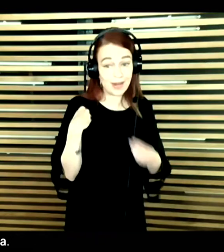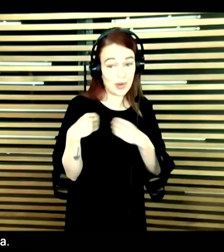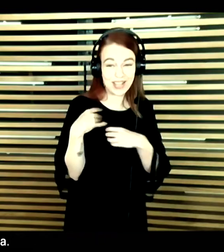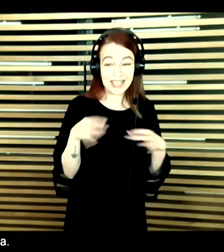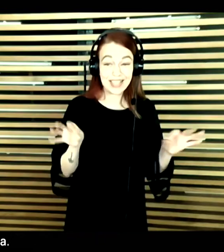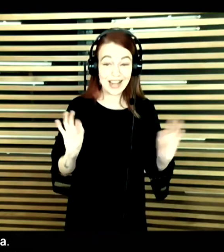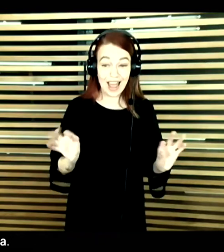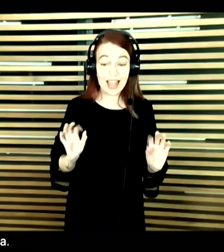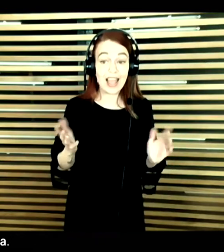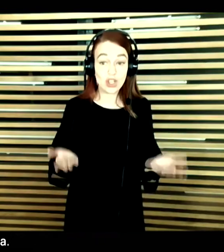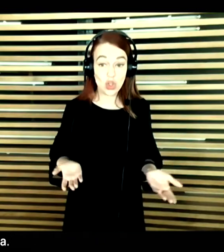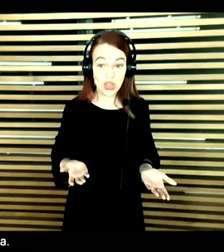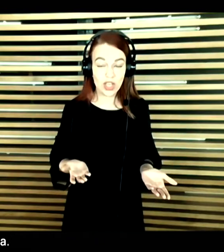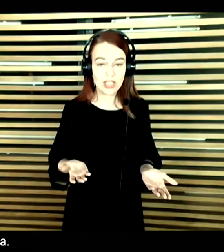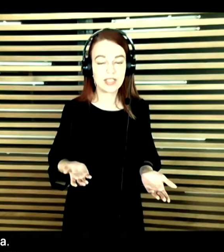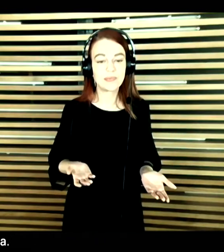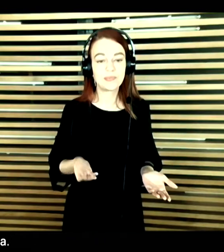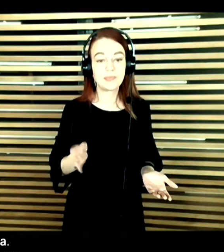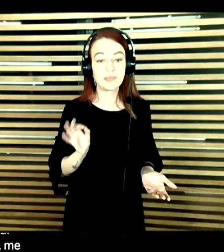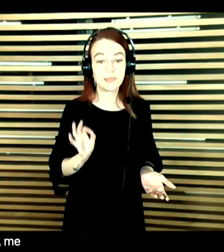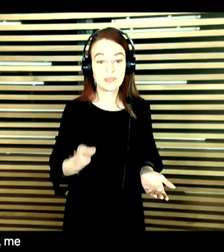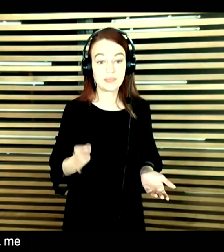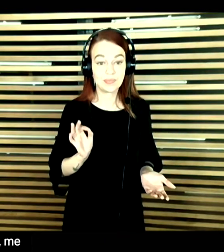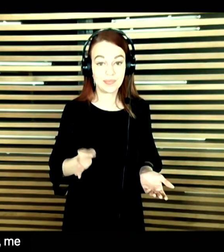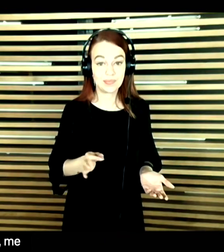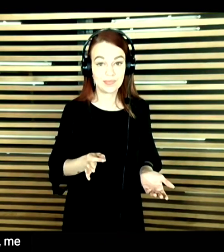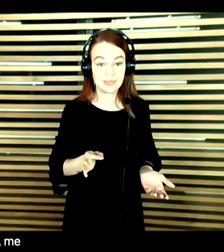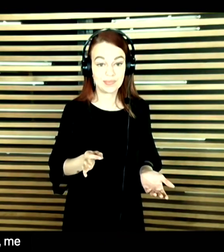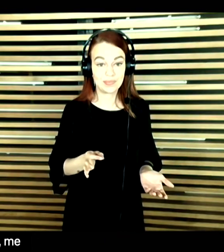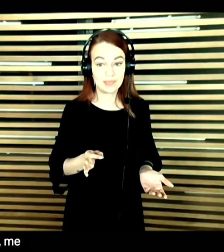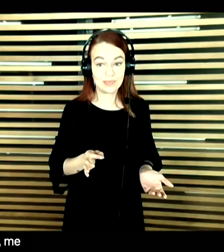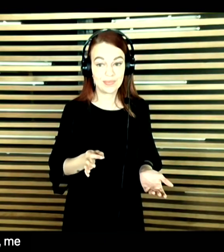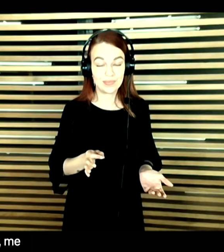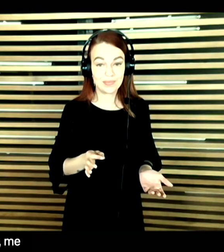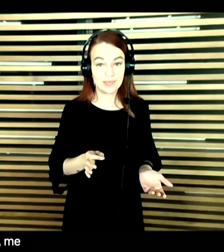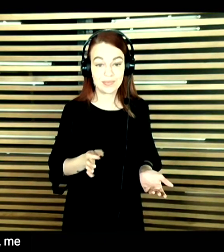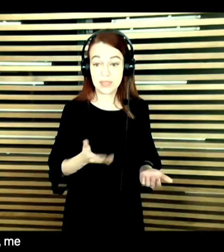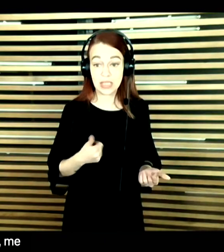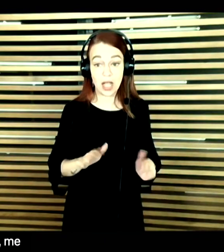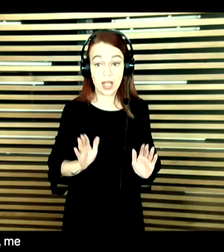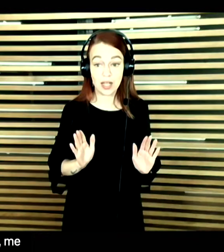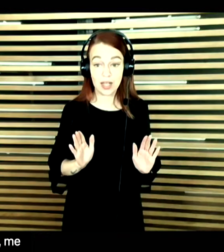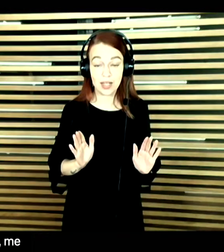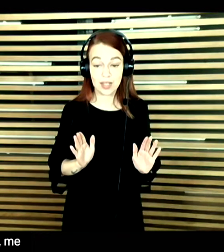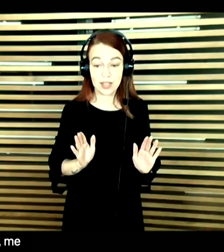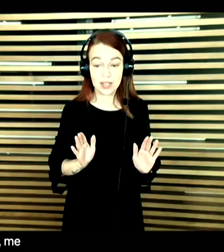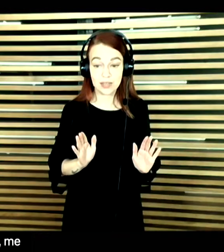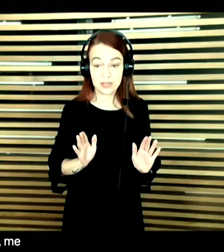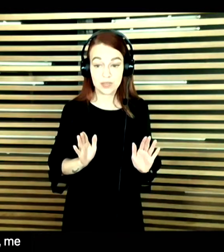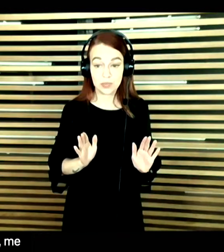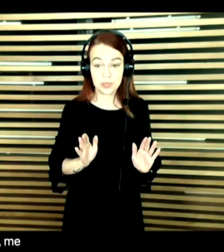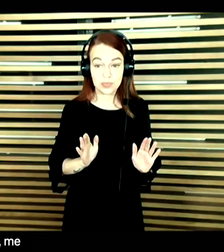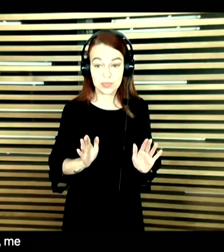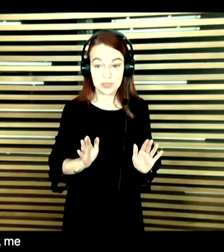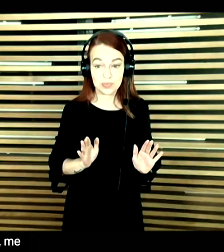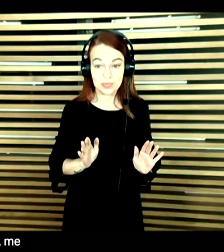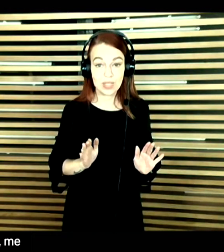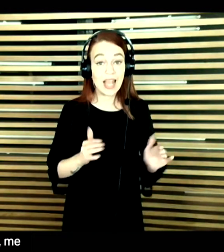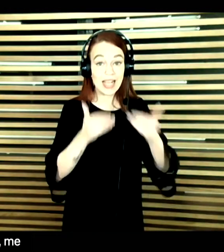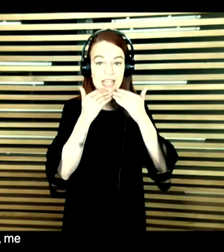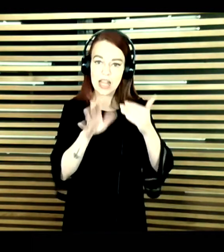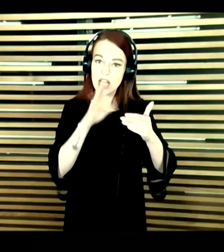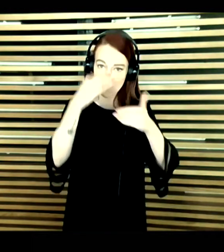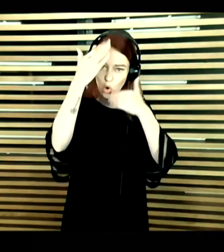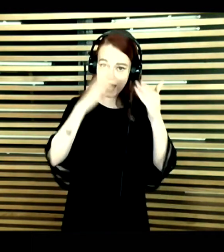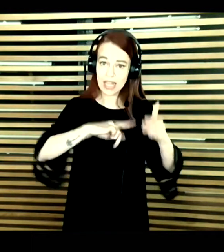tanto, efectivamente, lo que me resta ya es solo agradeceros vuestra atención